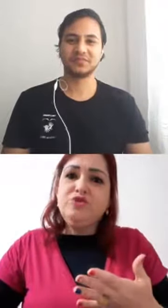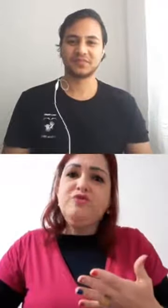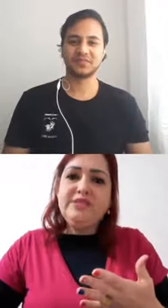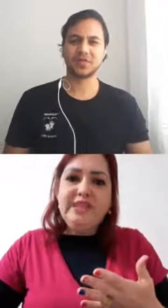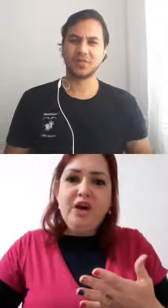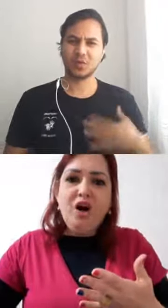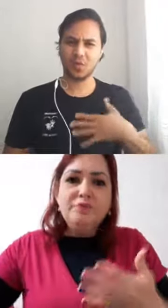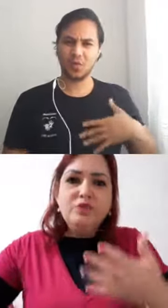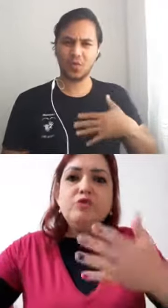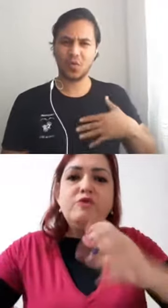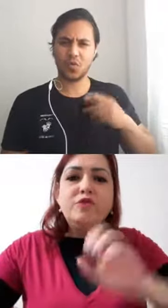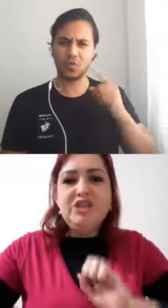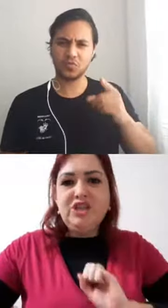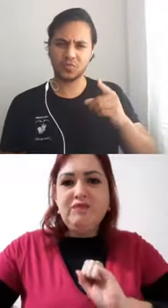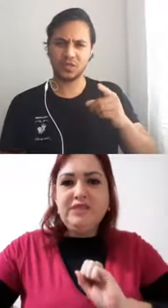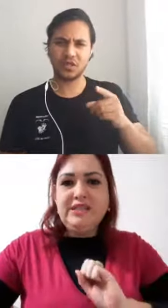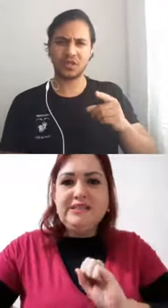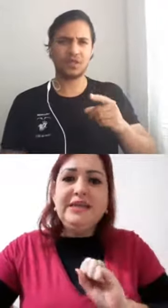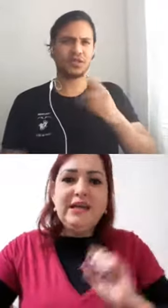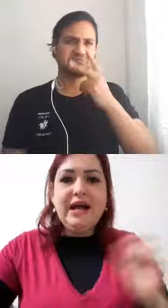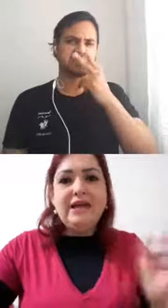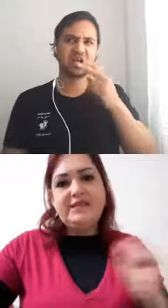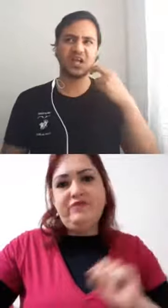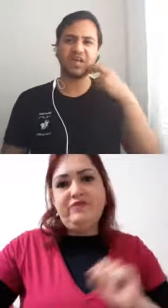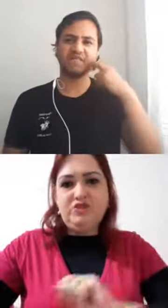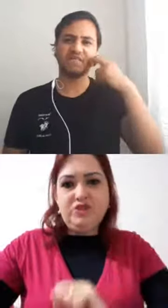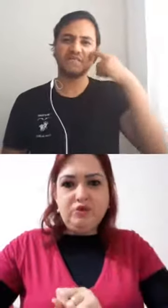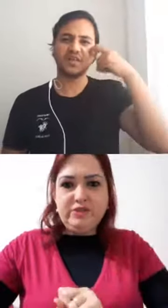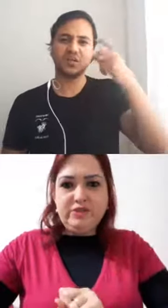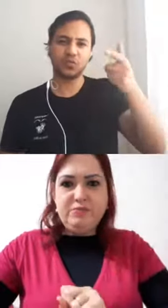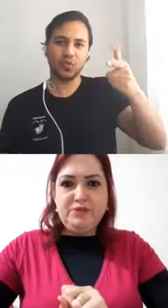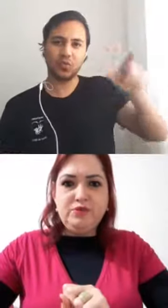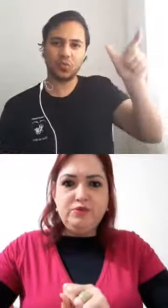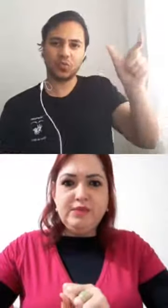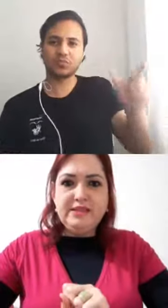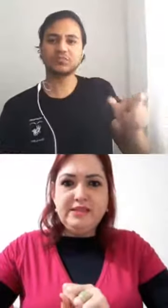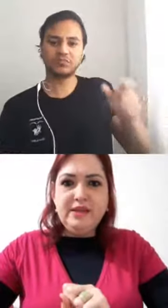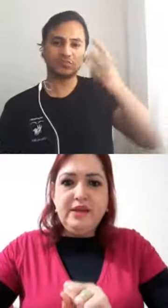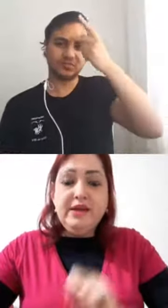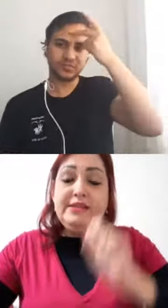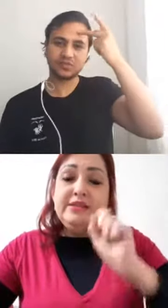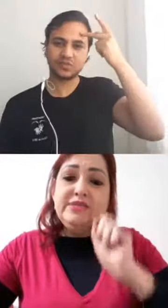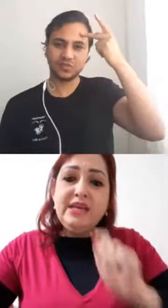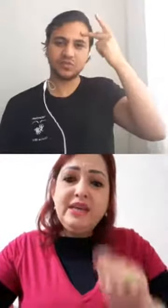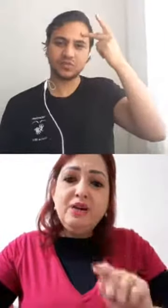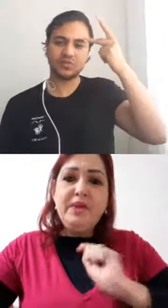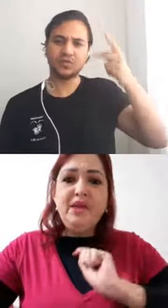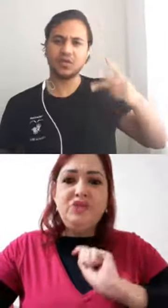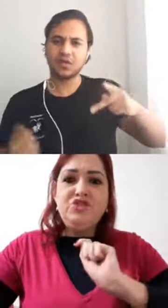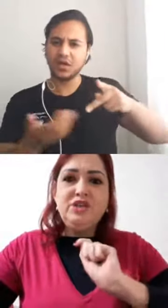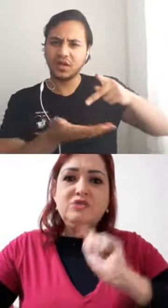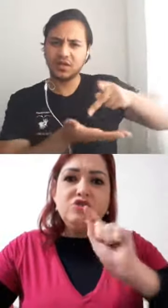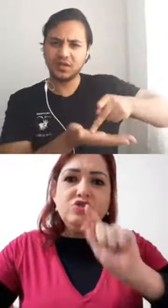gosto de você, Robson, eu não vou deixar você sem graça na frente de outras pessoas. Então, se realmente eu sou